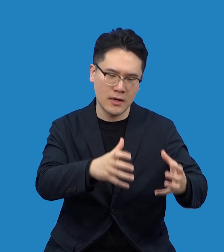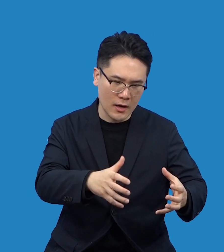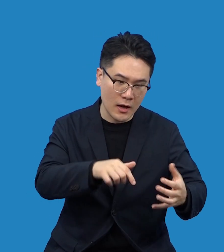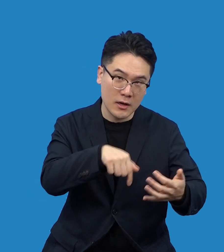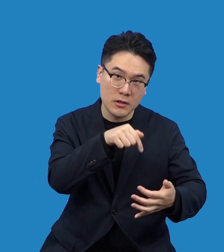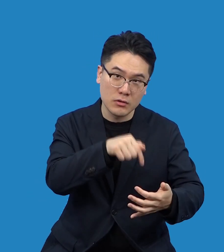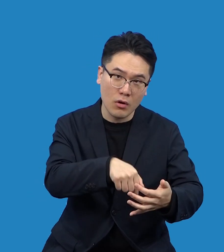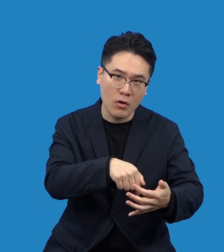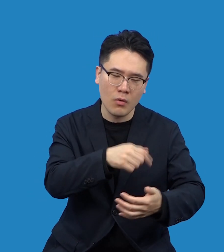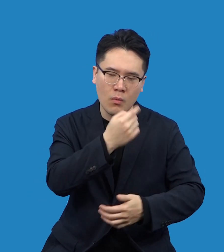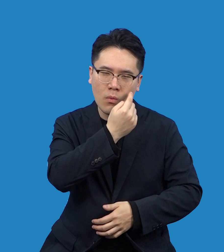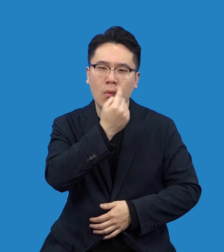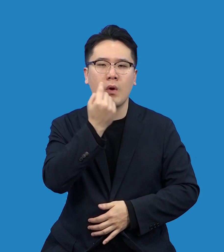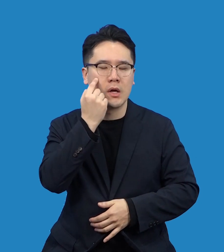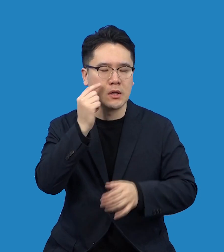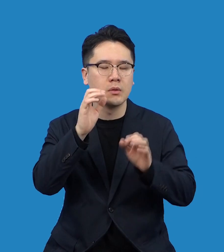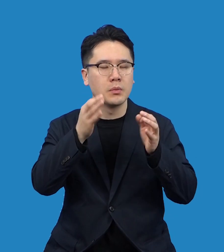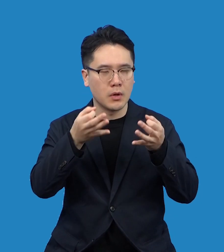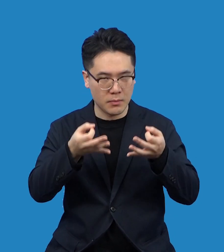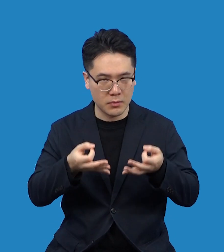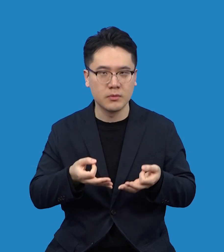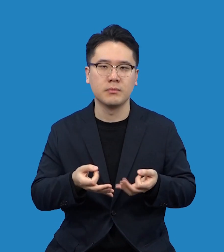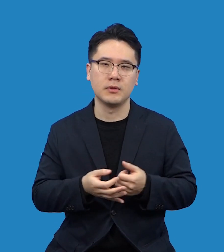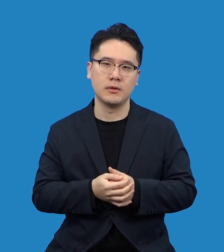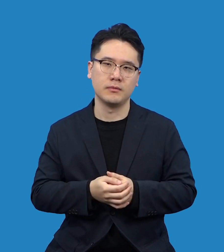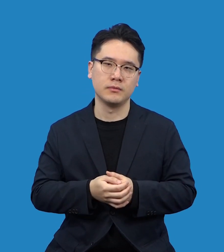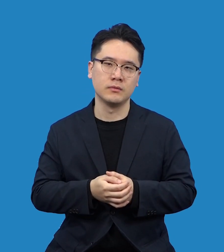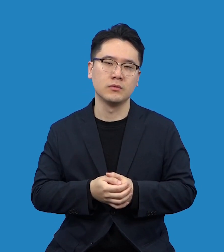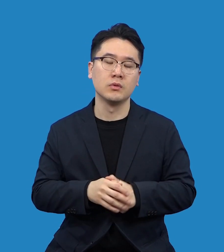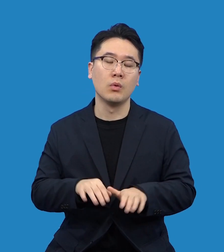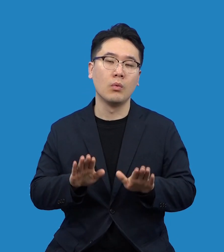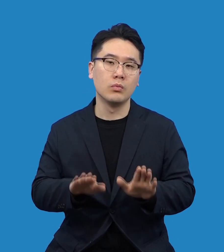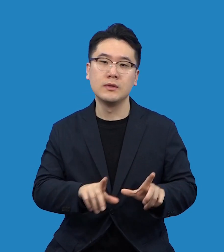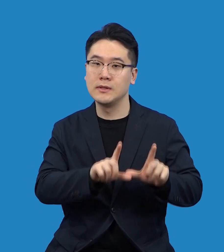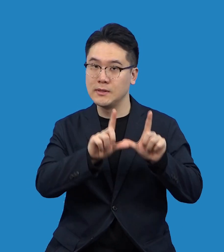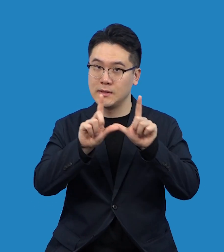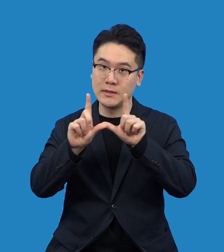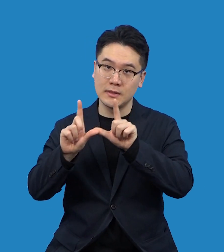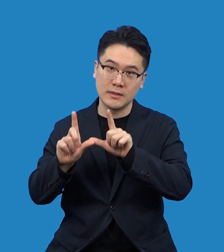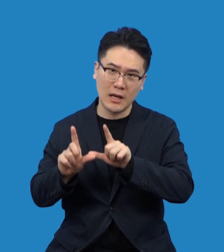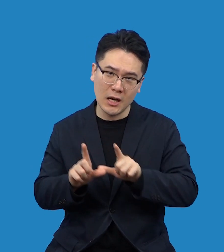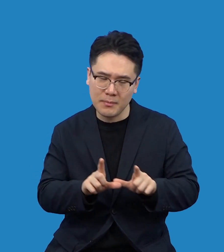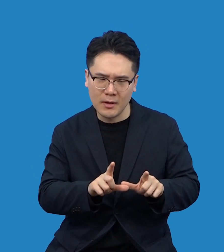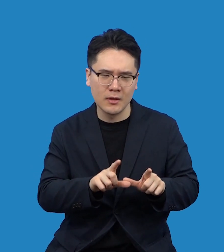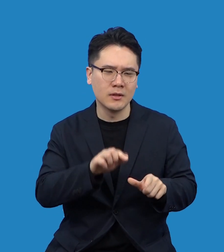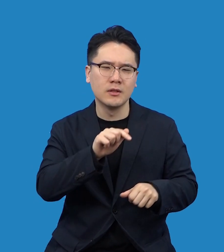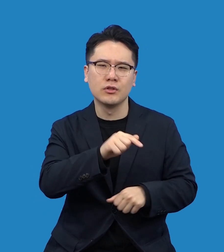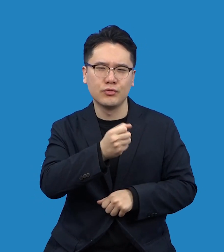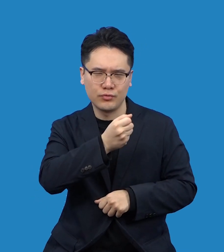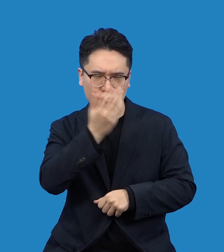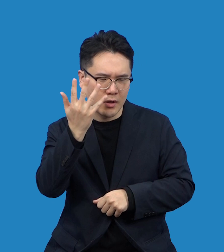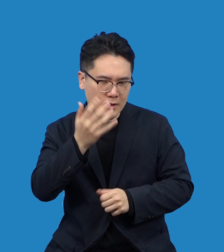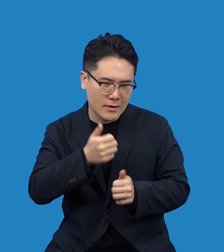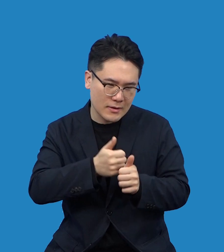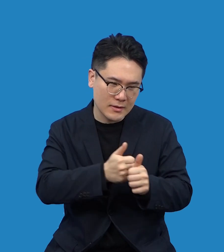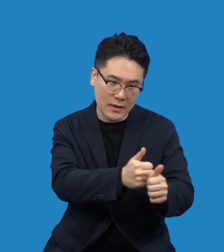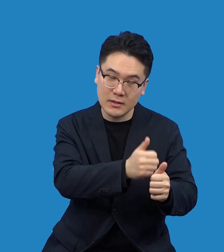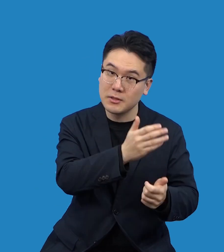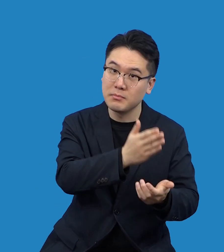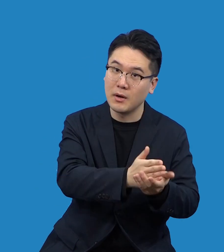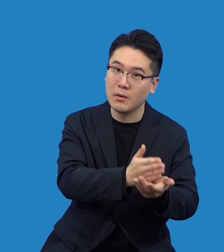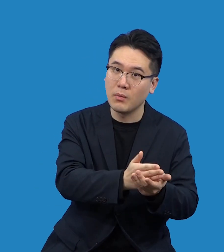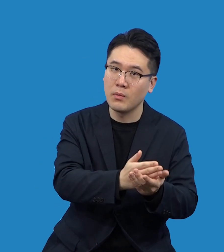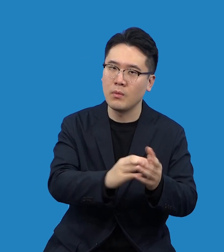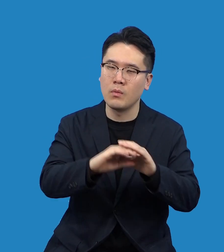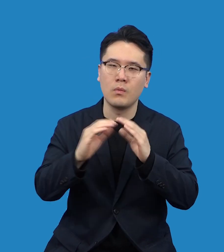거죠. 그러면서 오늘의 삶의 패턴을 이 시대의 패턴을 따르지 말고 확 바꾸어서